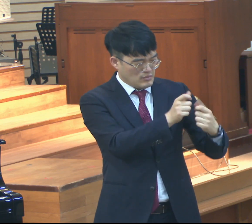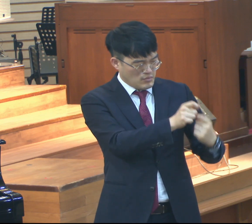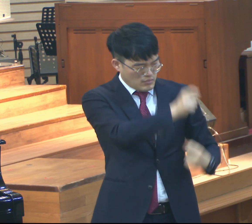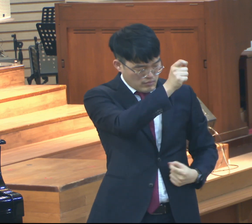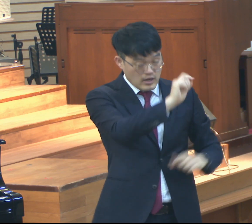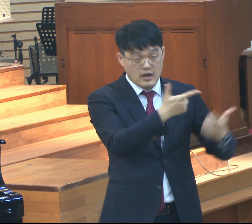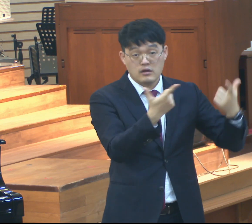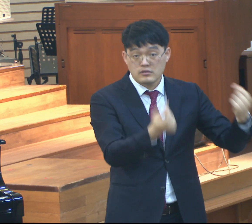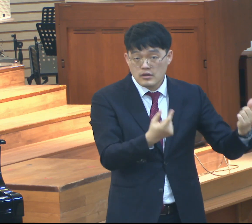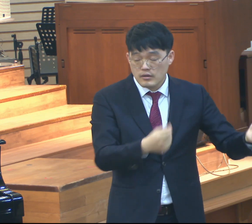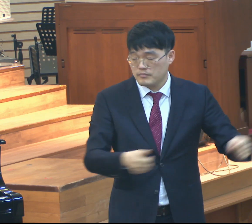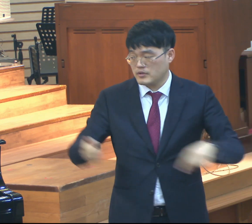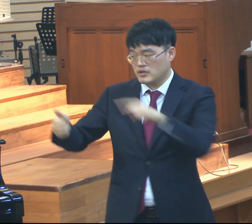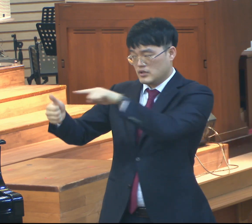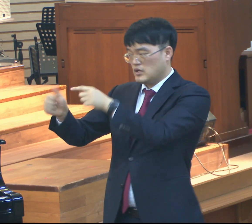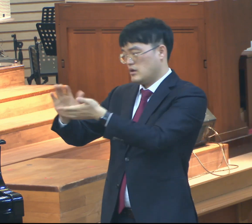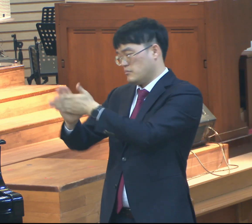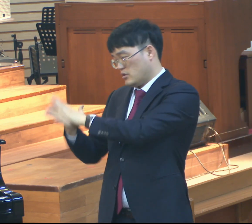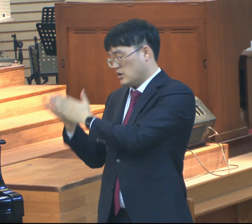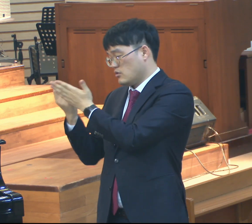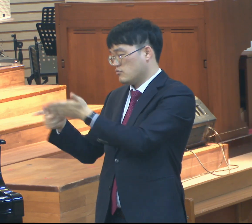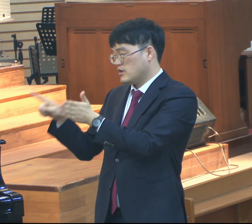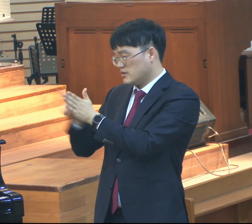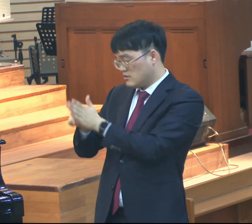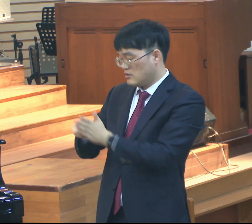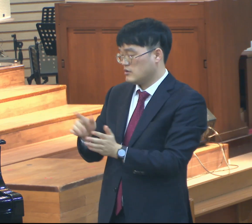안나스에게도 그의 변화를 위한 시간을 내주지는 않으셨습니다.